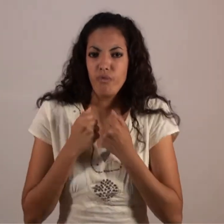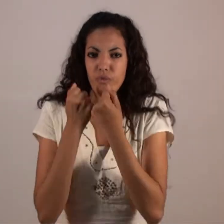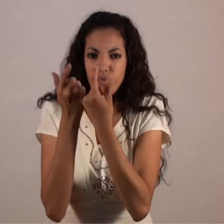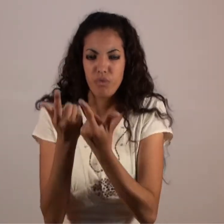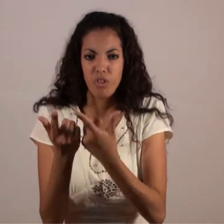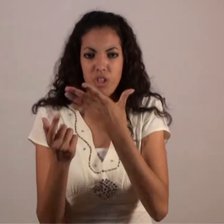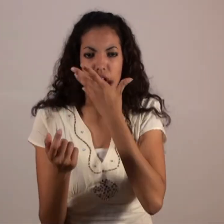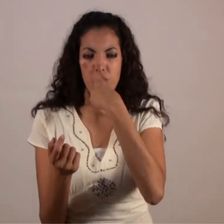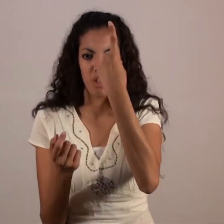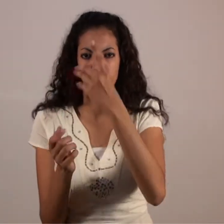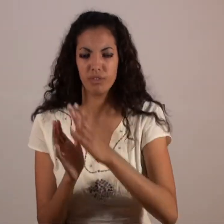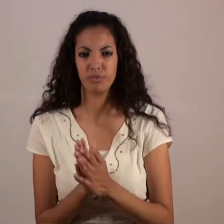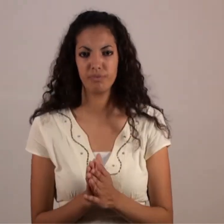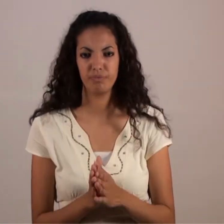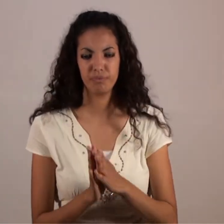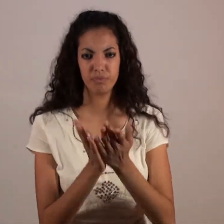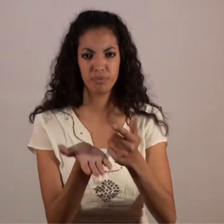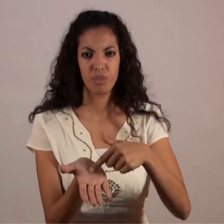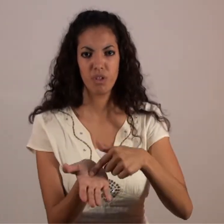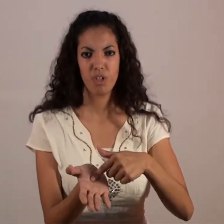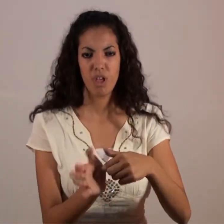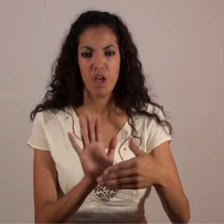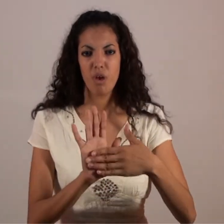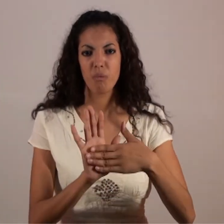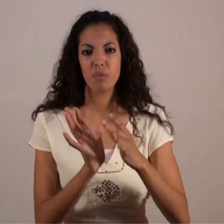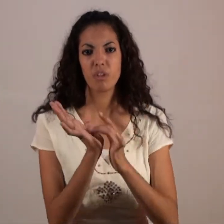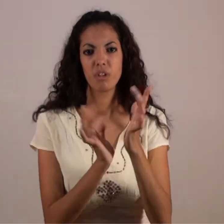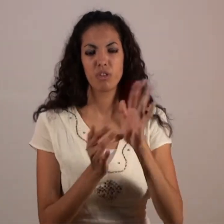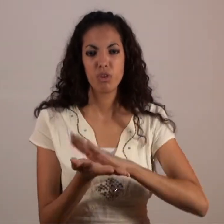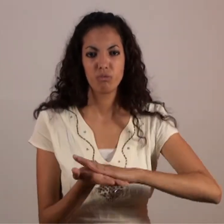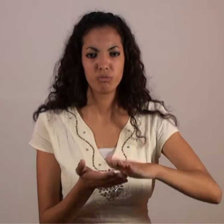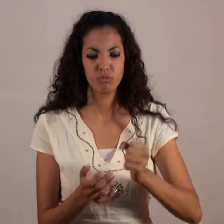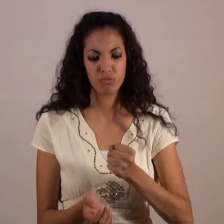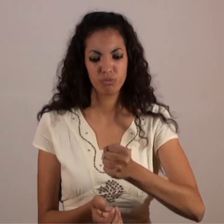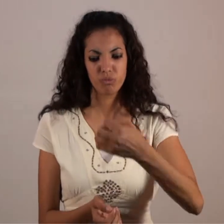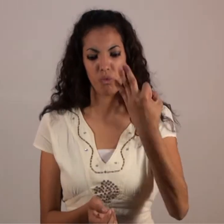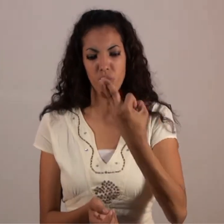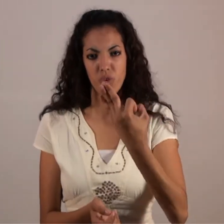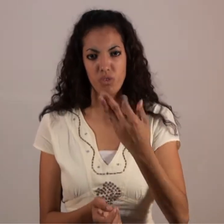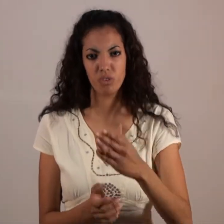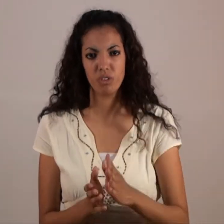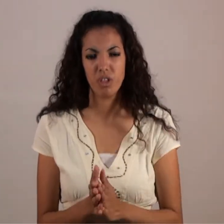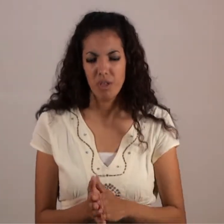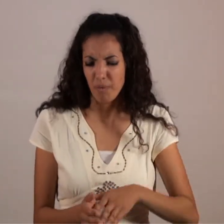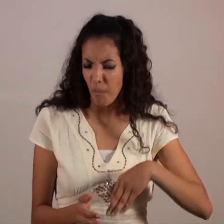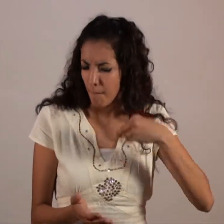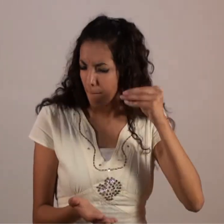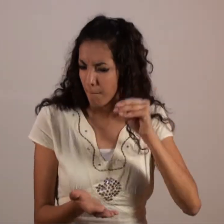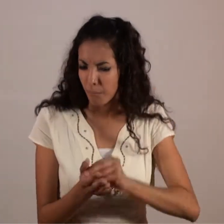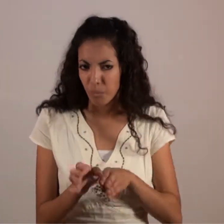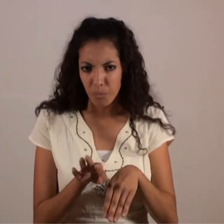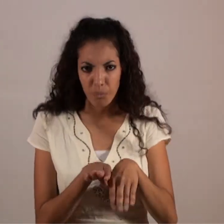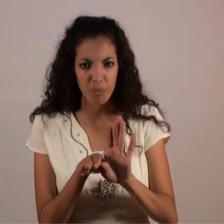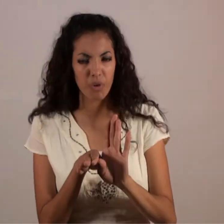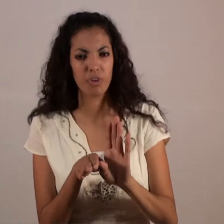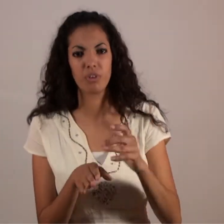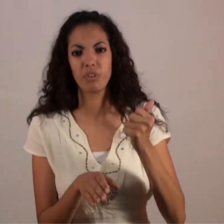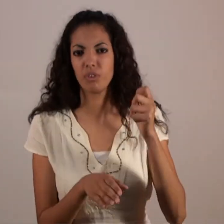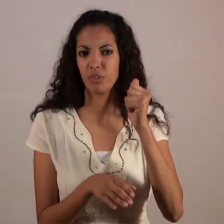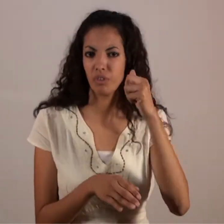como el nuevo sumo sacerdote. Él es de un orden mejor aún que el de Aarón. No solo cumple los requerimientos